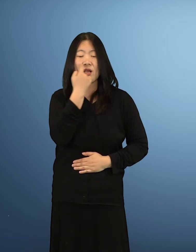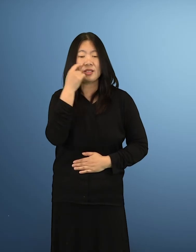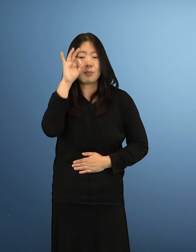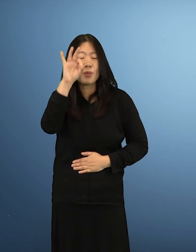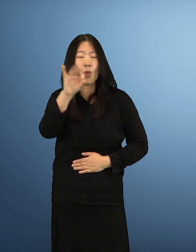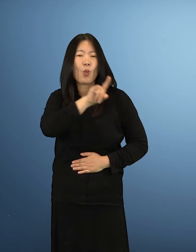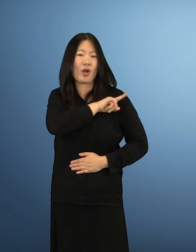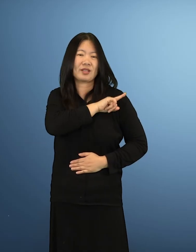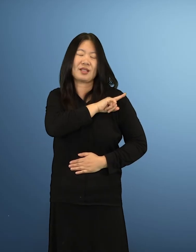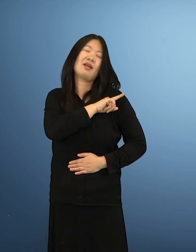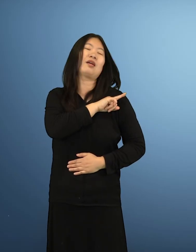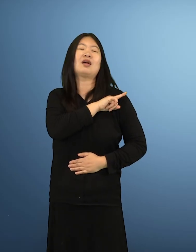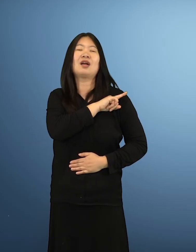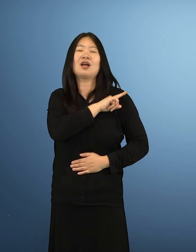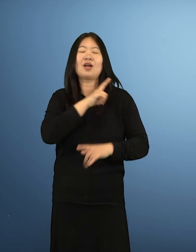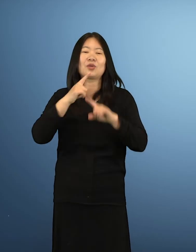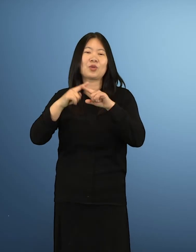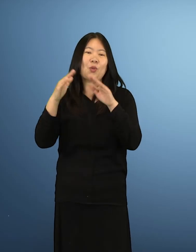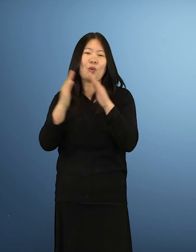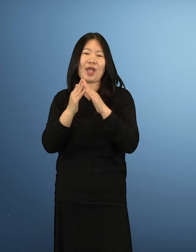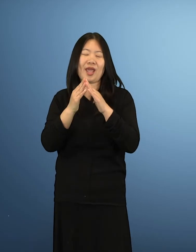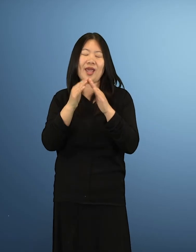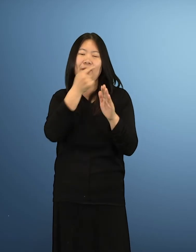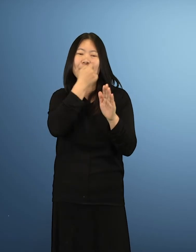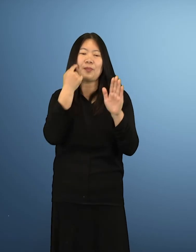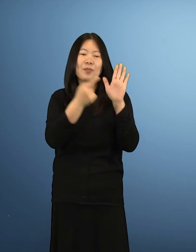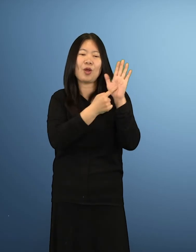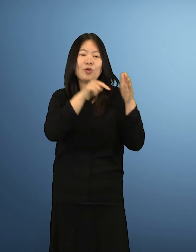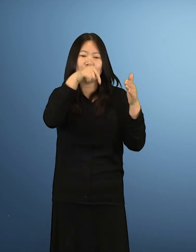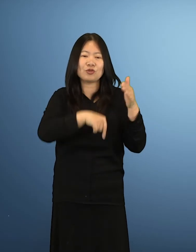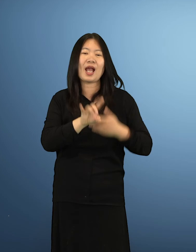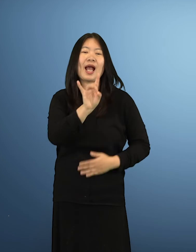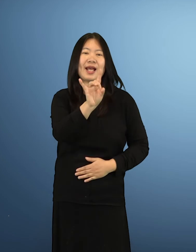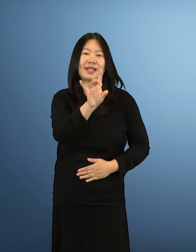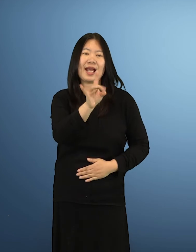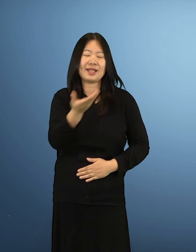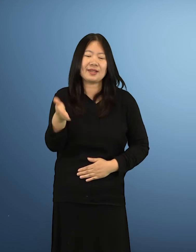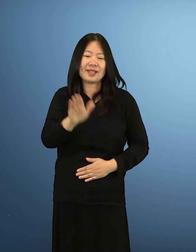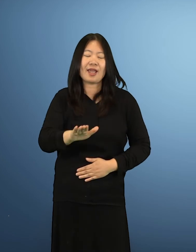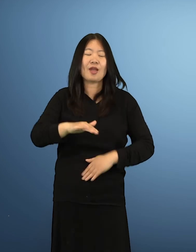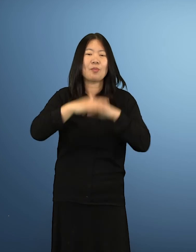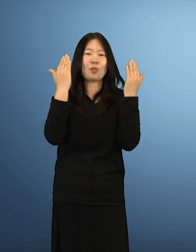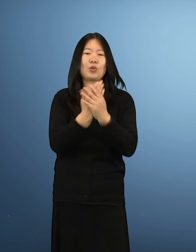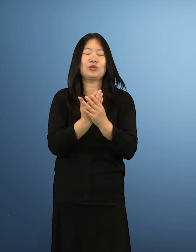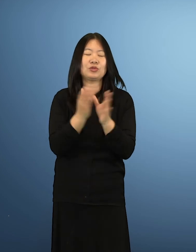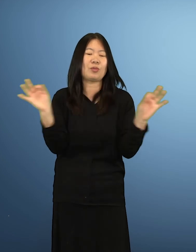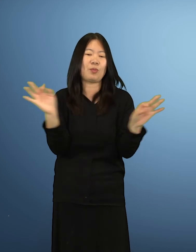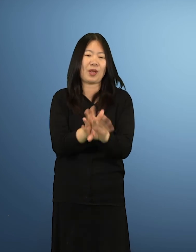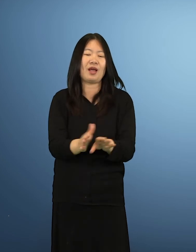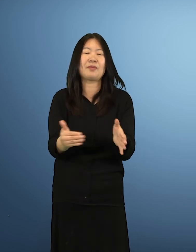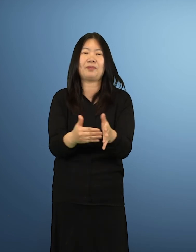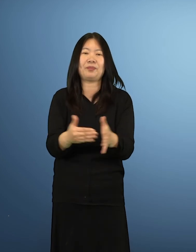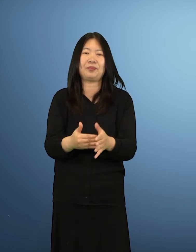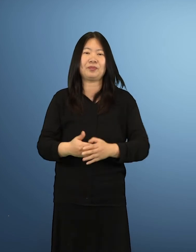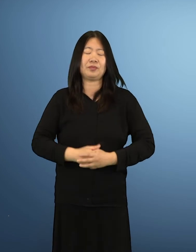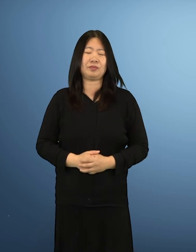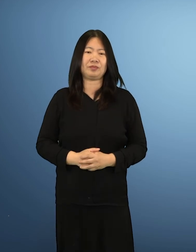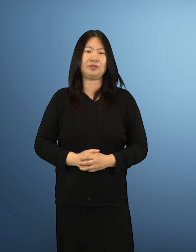확인하는 가장 교회 표지 중에 하나인데 그것마저도 못하게 생겼어요.